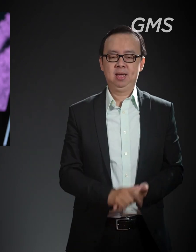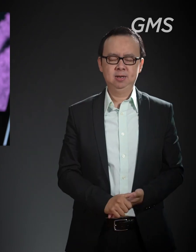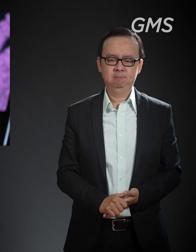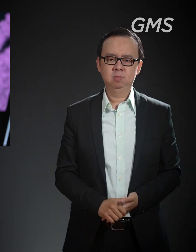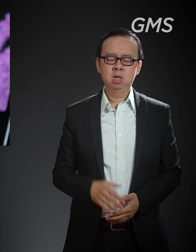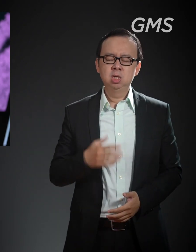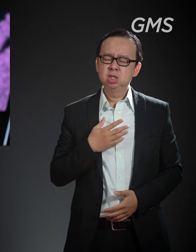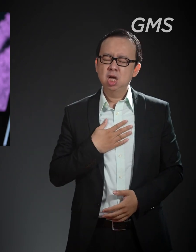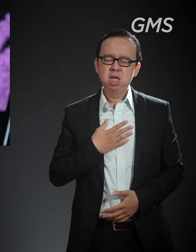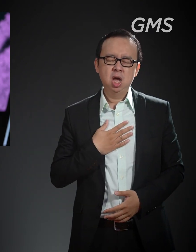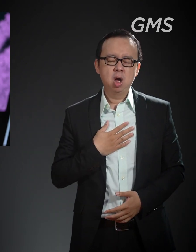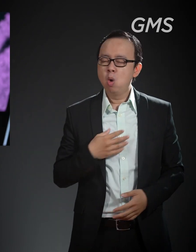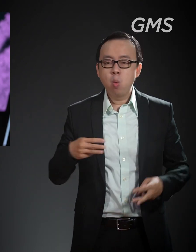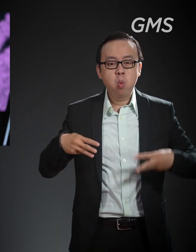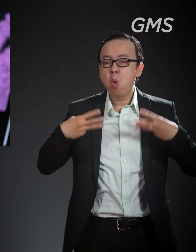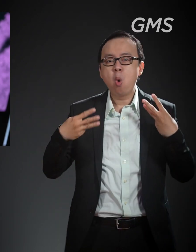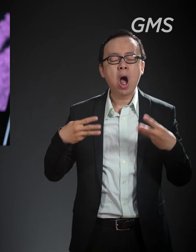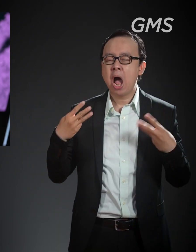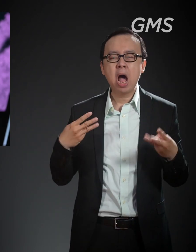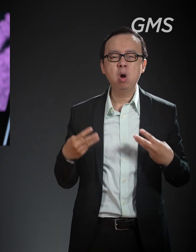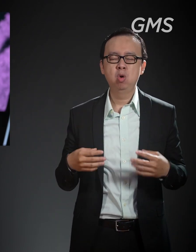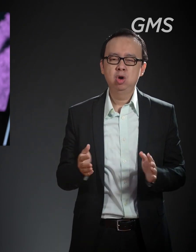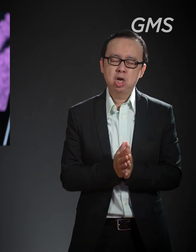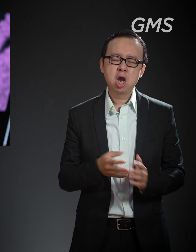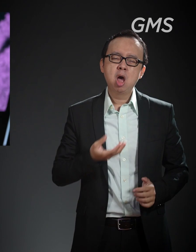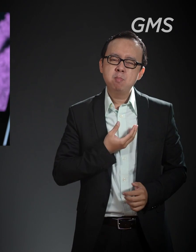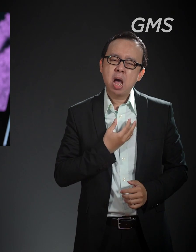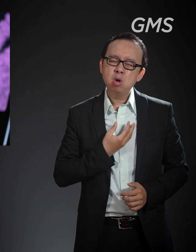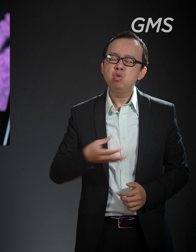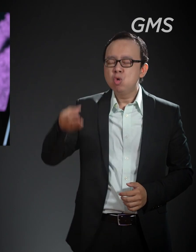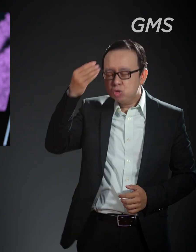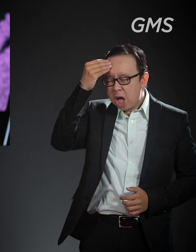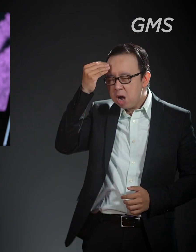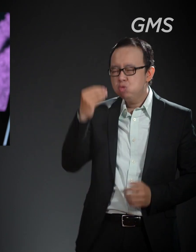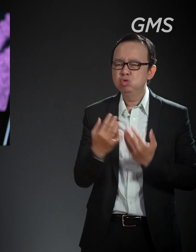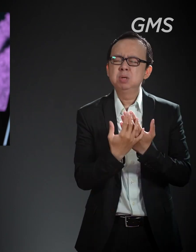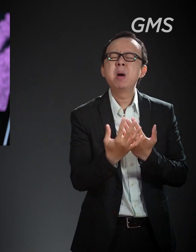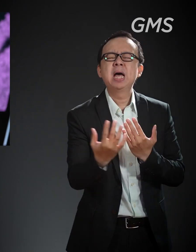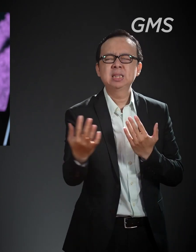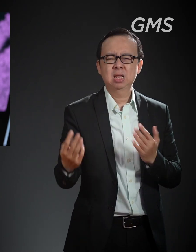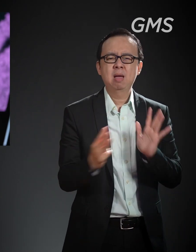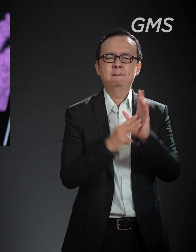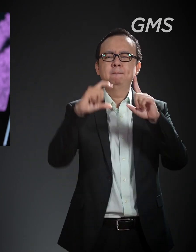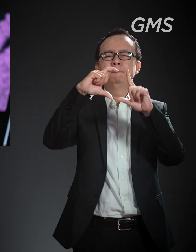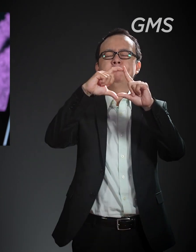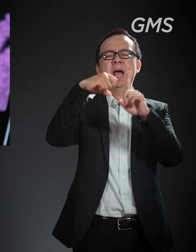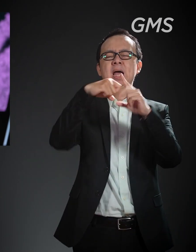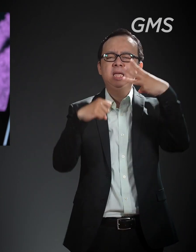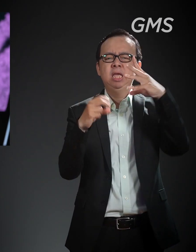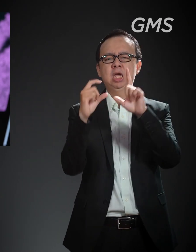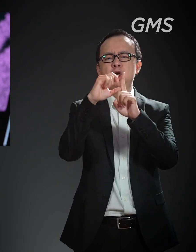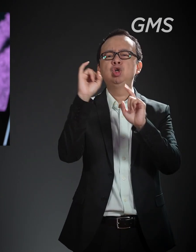ini. Saya jadi kepingin kenal dengan jemaat-jemaat Makedonia yang tidak disebut nama dan tidak pernah